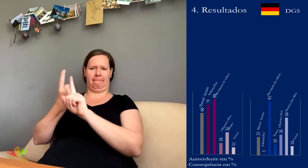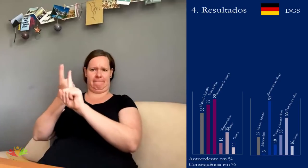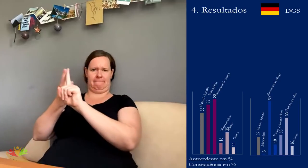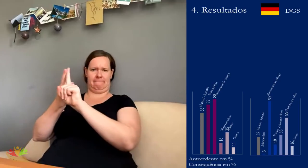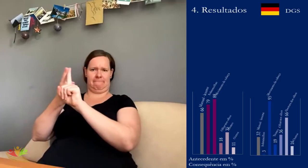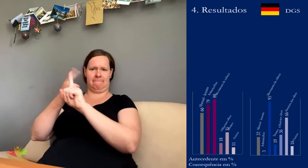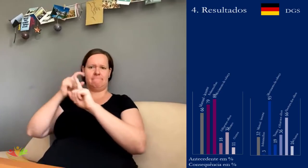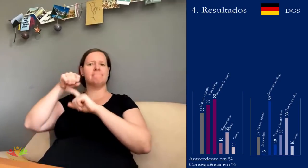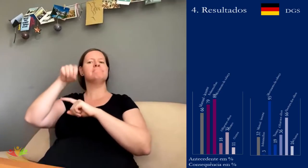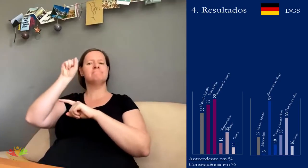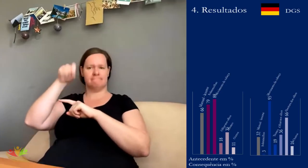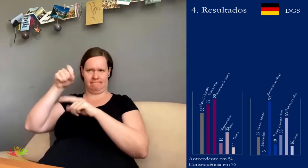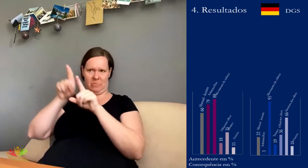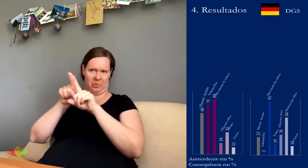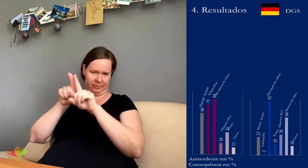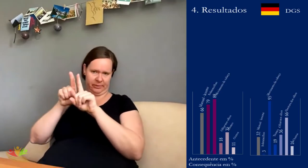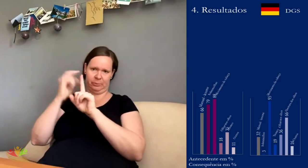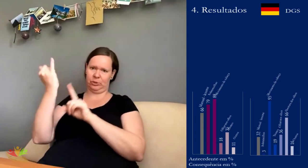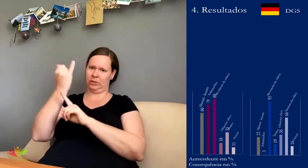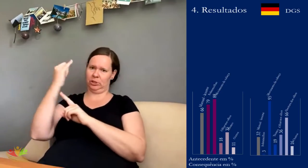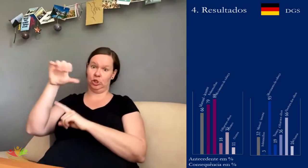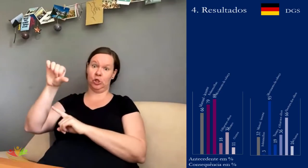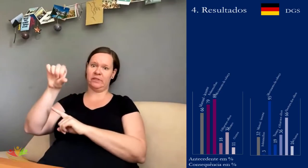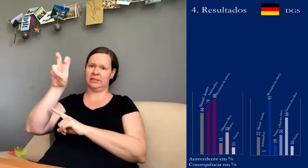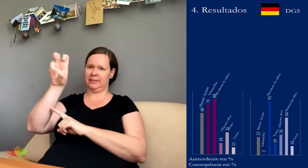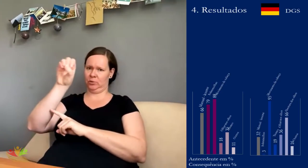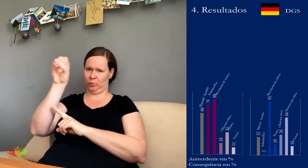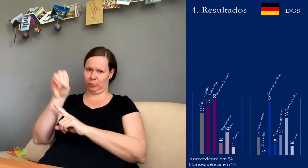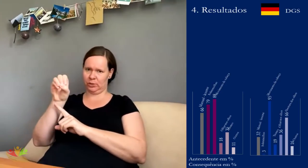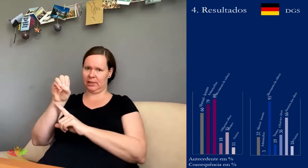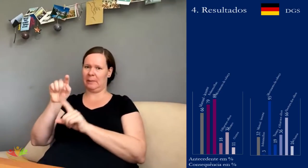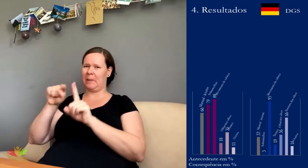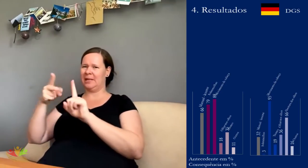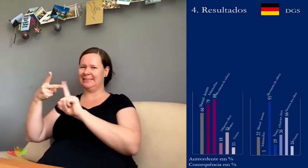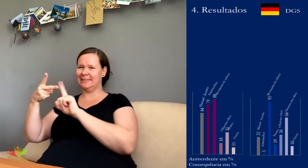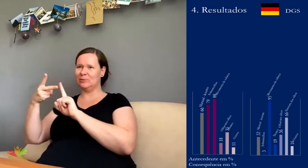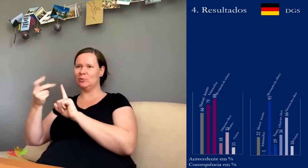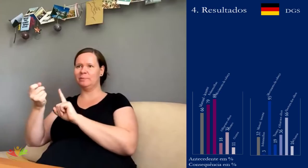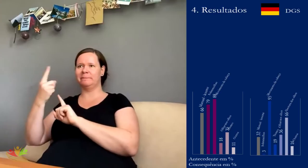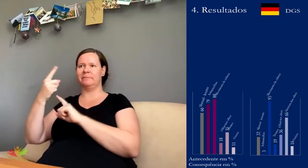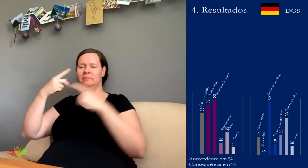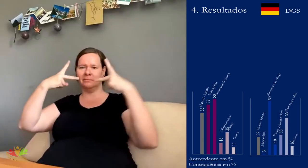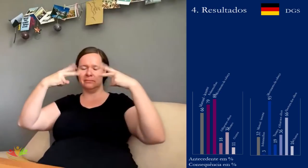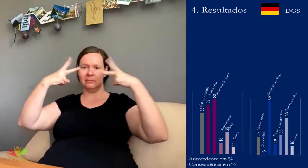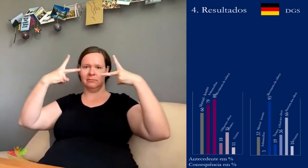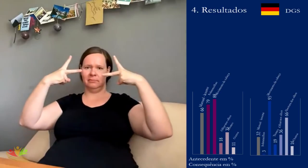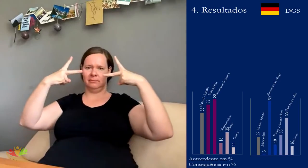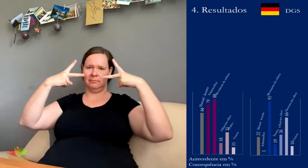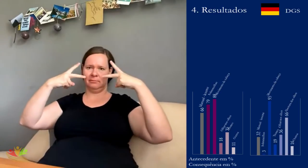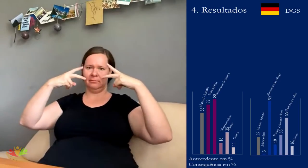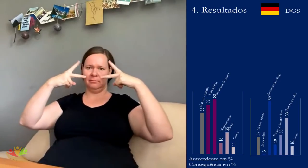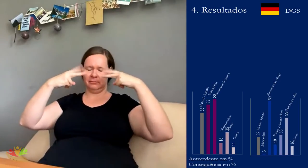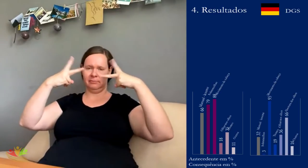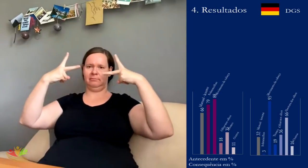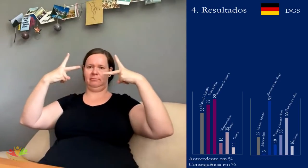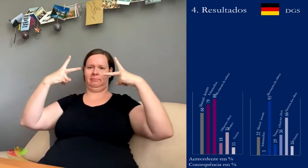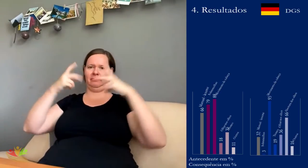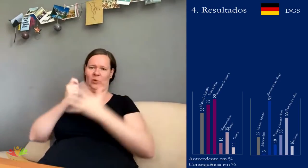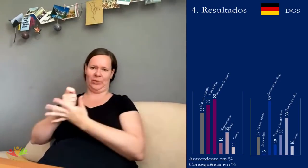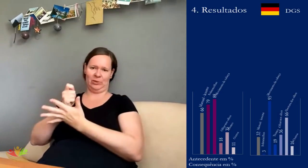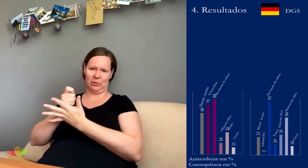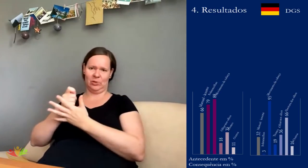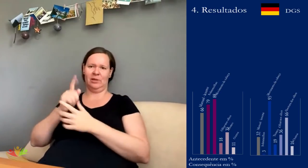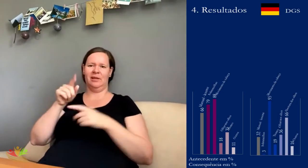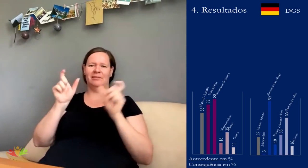oração consequente, mas algumas outras estratégias aparecem em menor número. Como, por